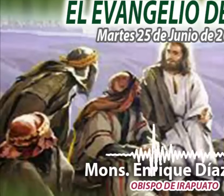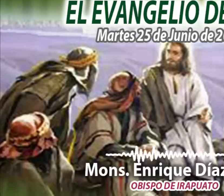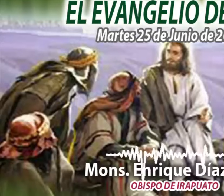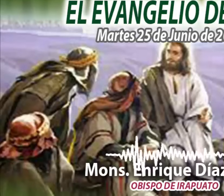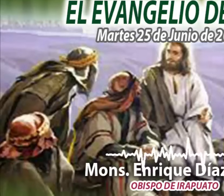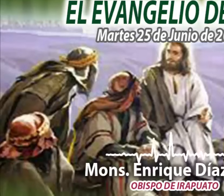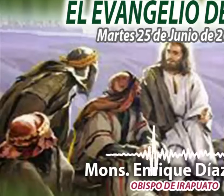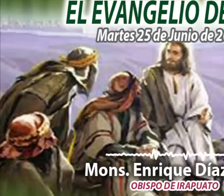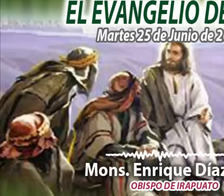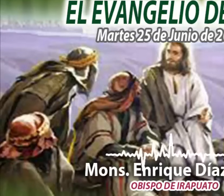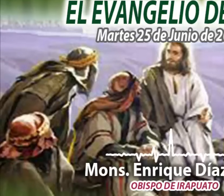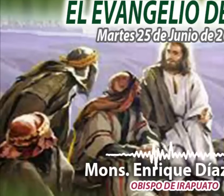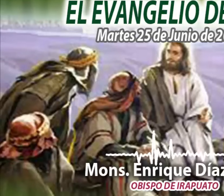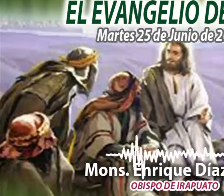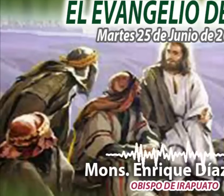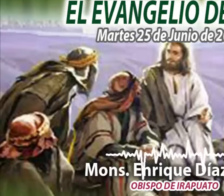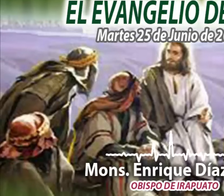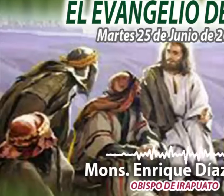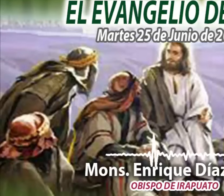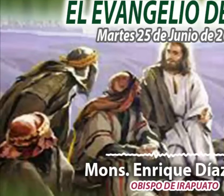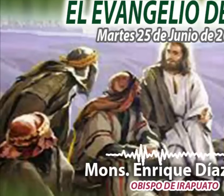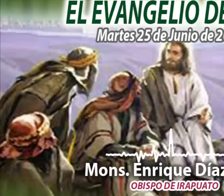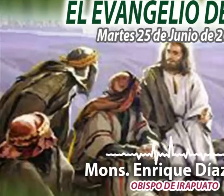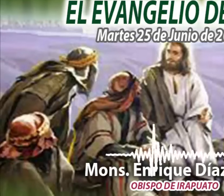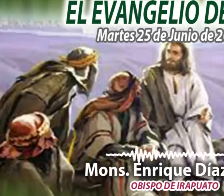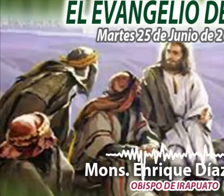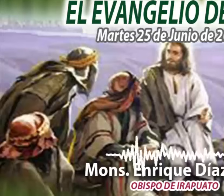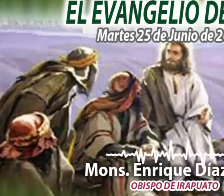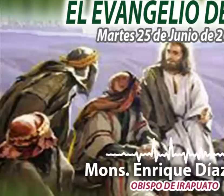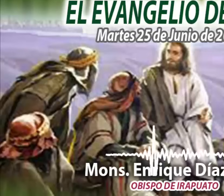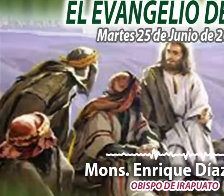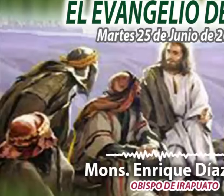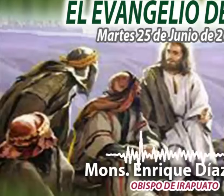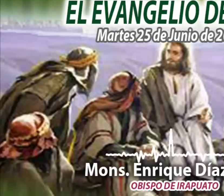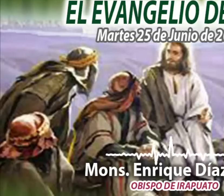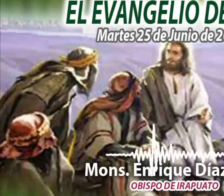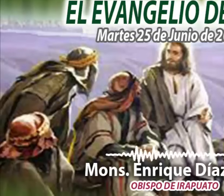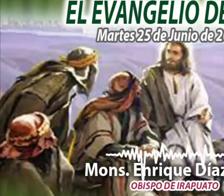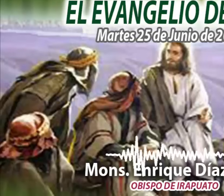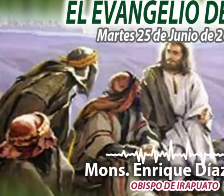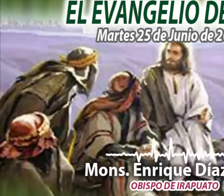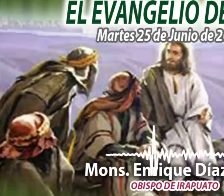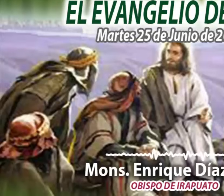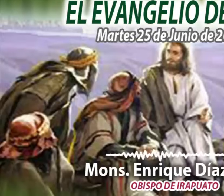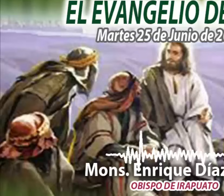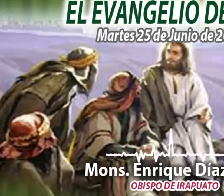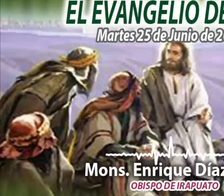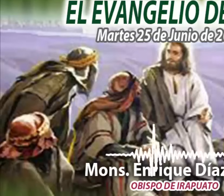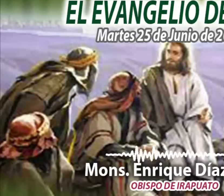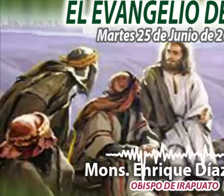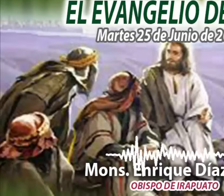El Evangelio del Día, en voz de Monseñor Enrique Díaz, a través de Radio María, voz